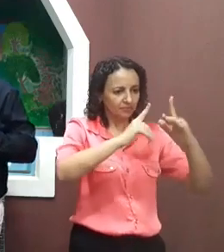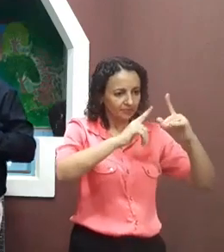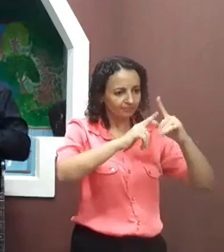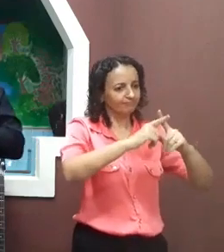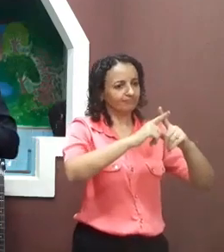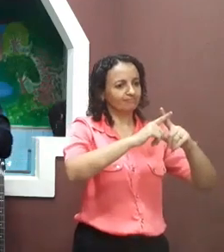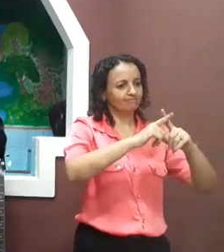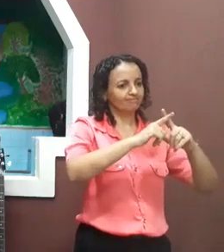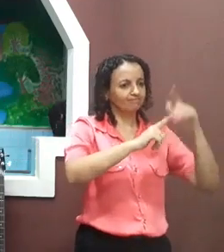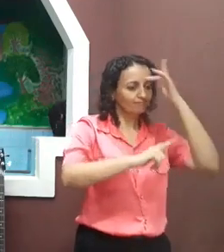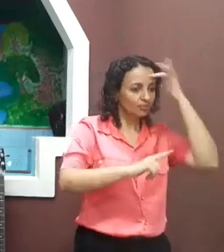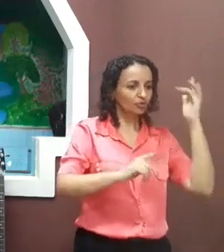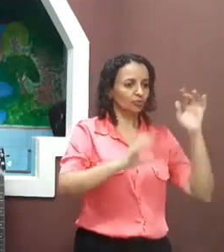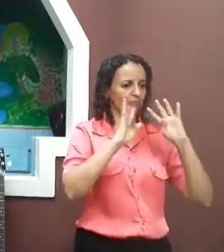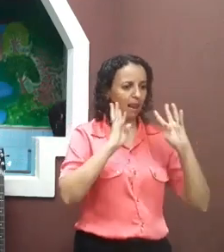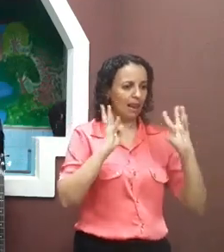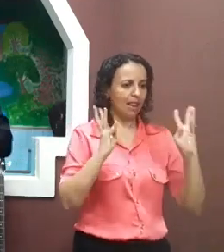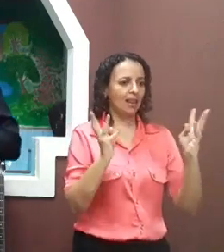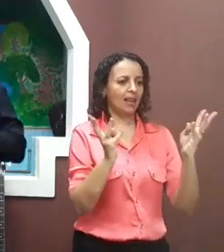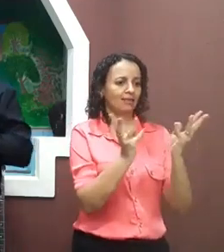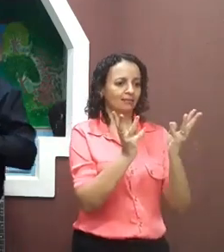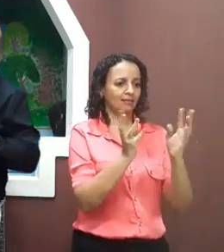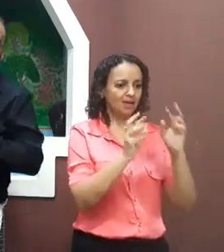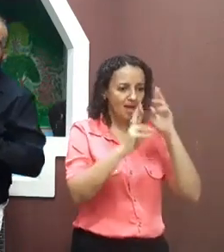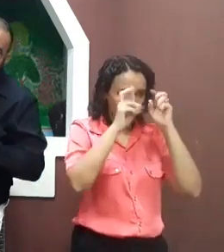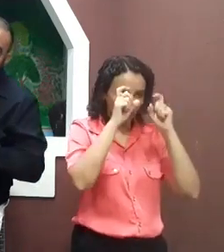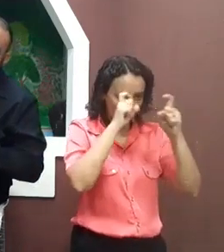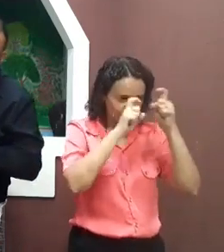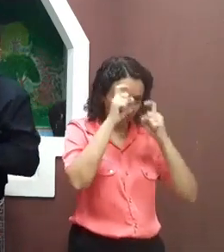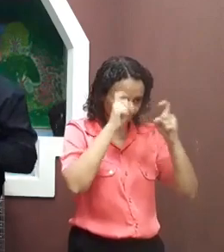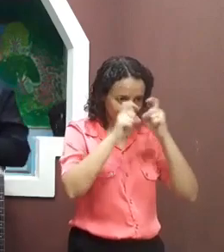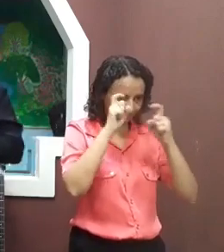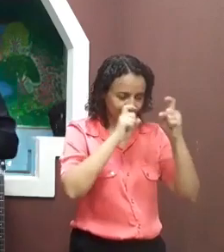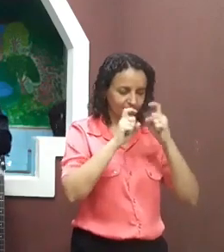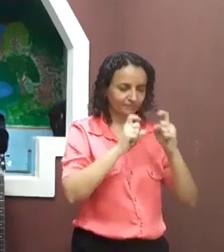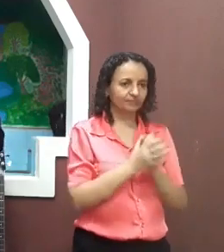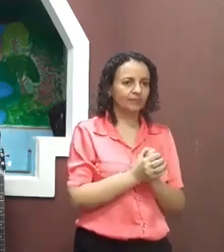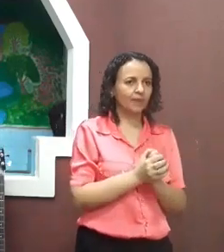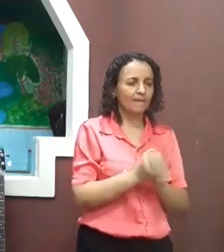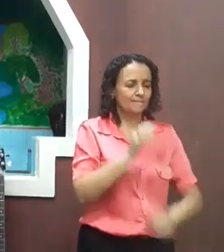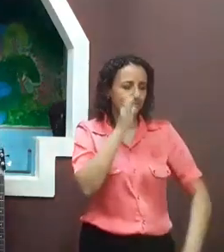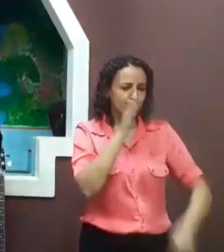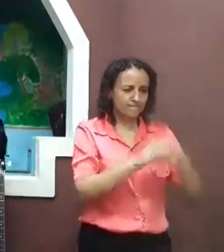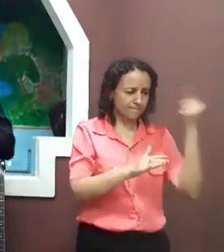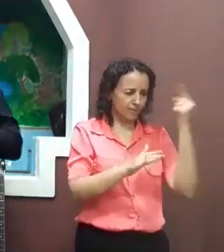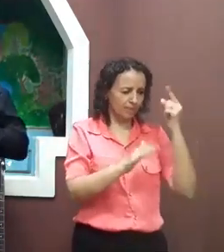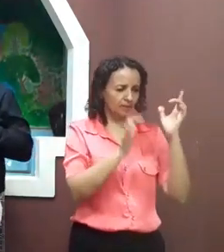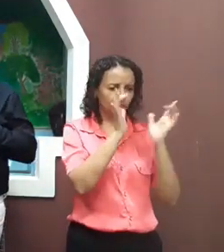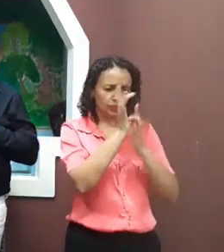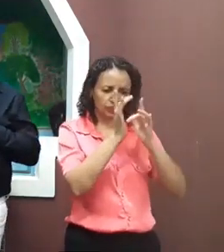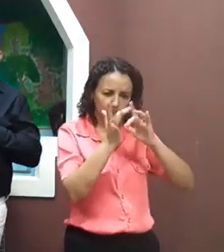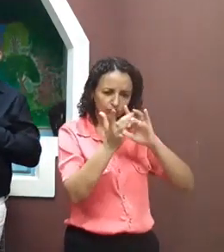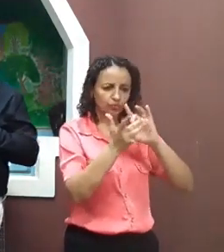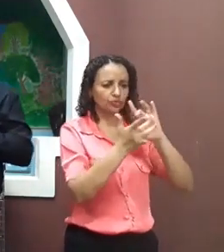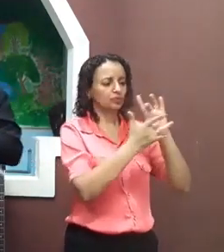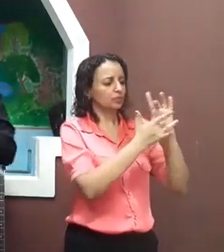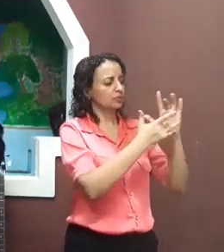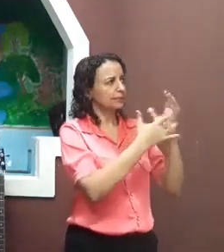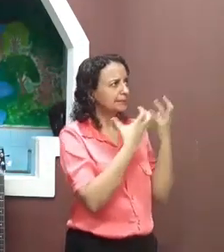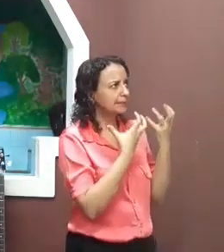cristãos. A primeira decisão, se comprometer com Cristo, traz salvação. A